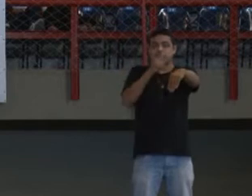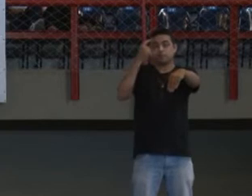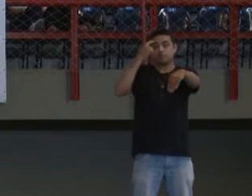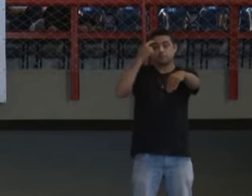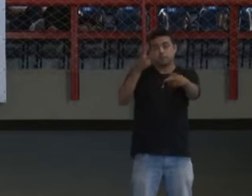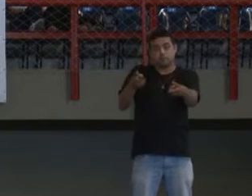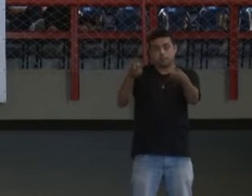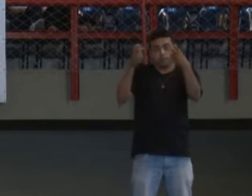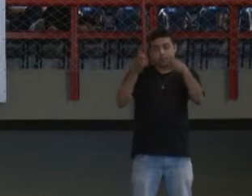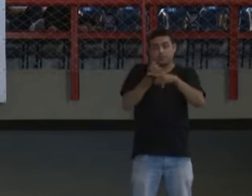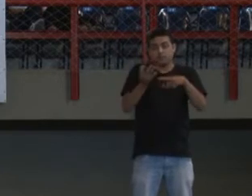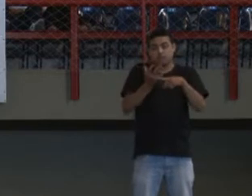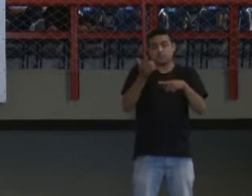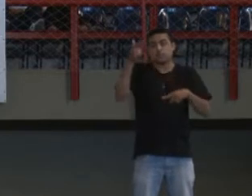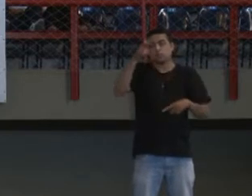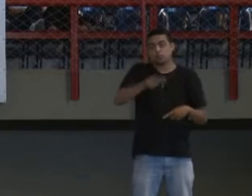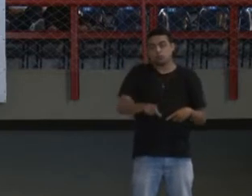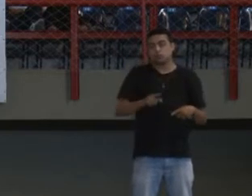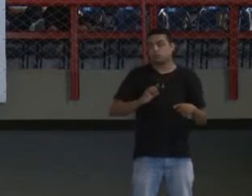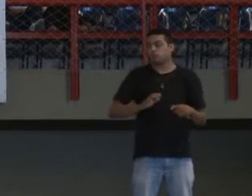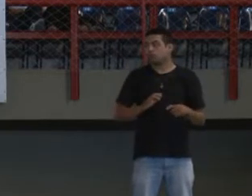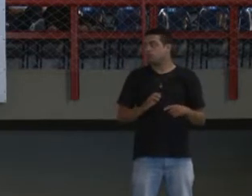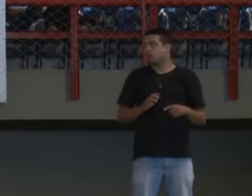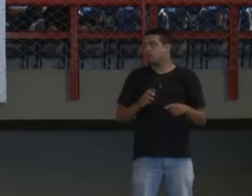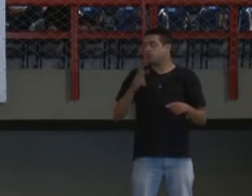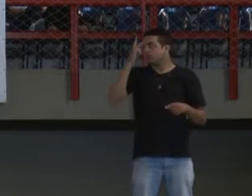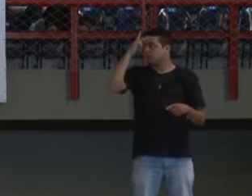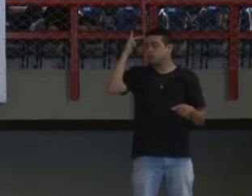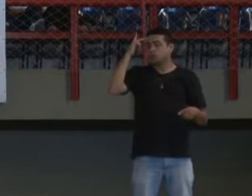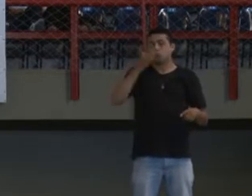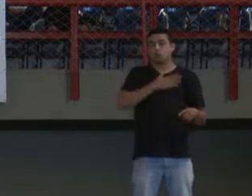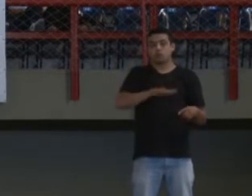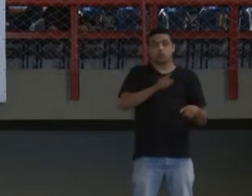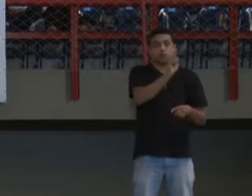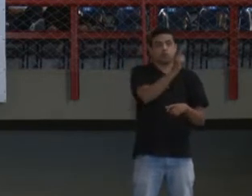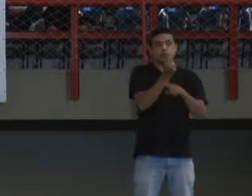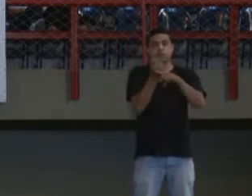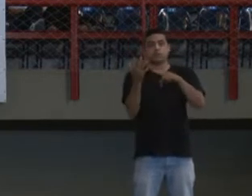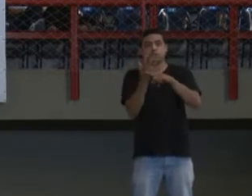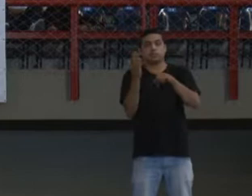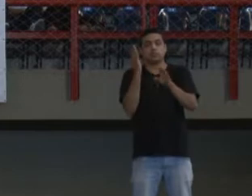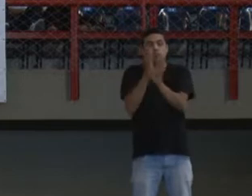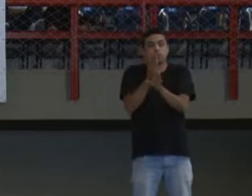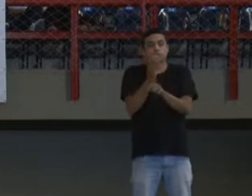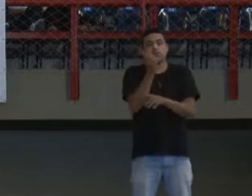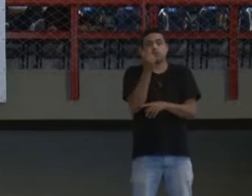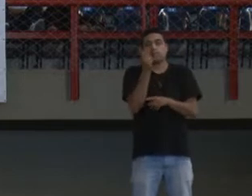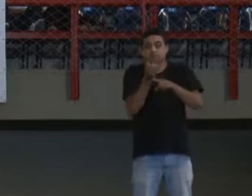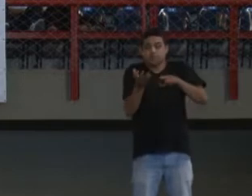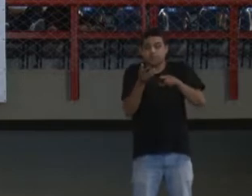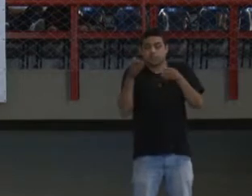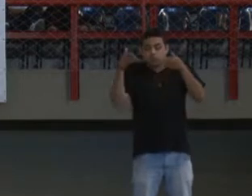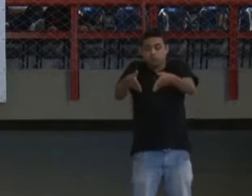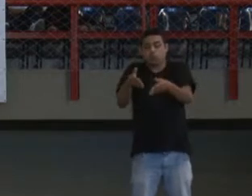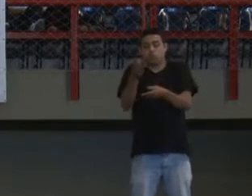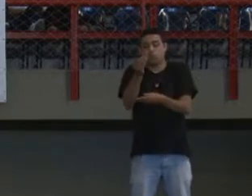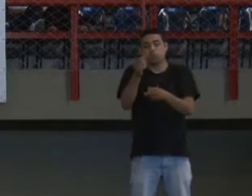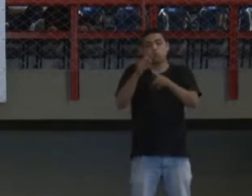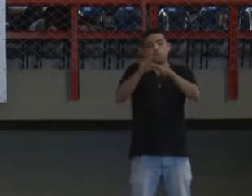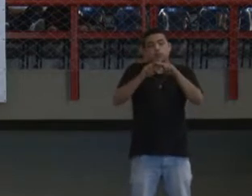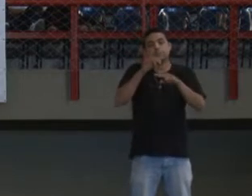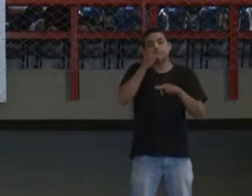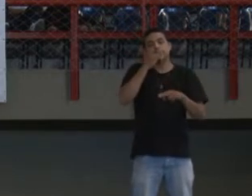novo, física de novo. O pessoal não gosta muito de geografia física não, porque a gente mexe muito com física. Mas presta atenção no seguinte: